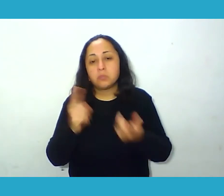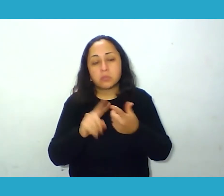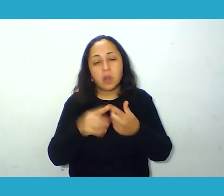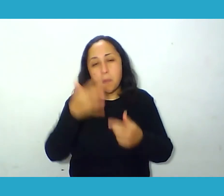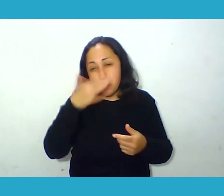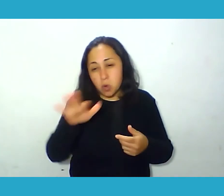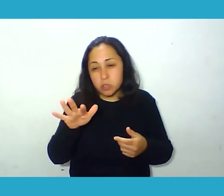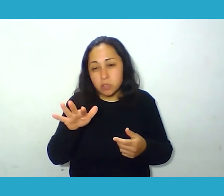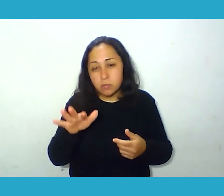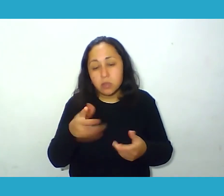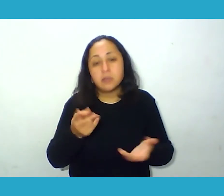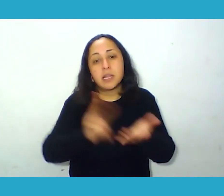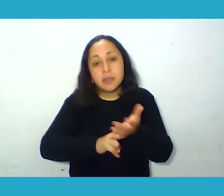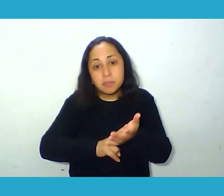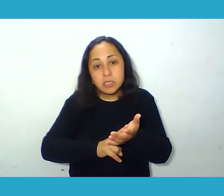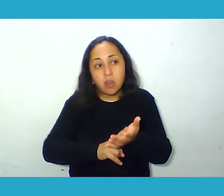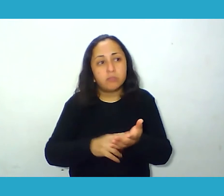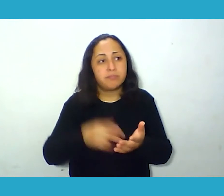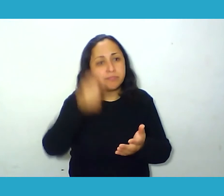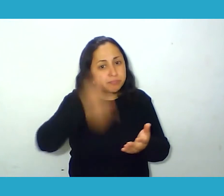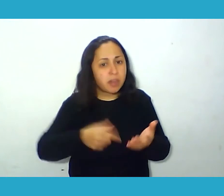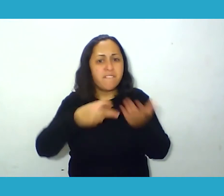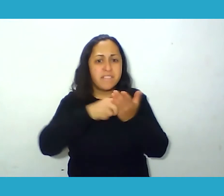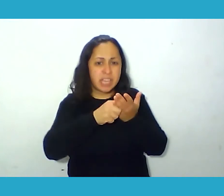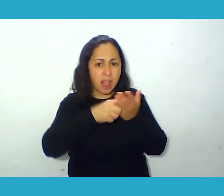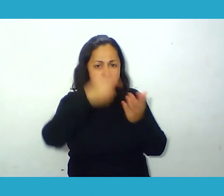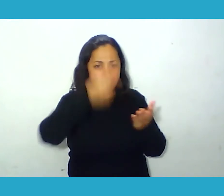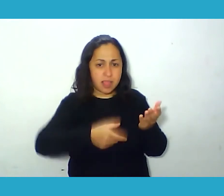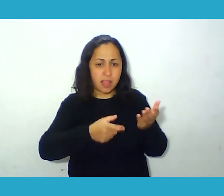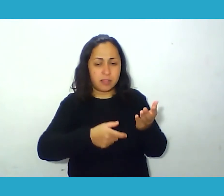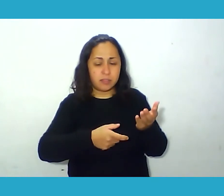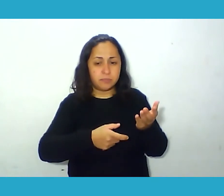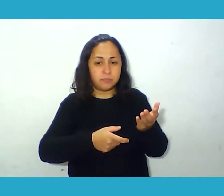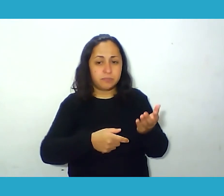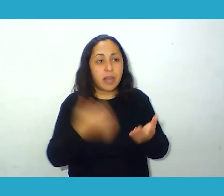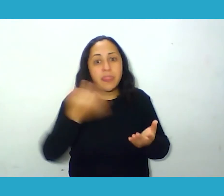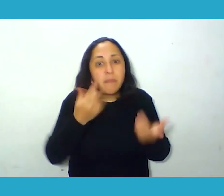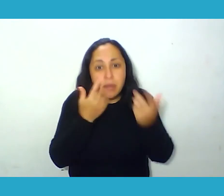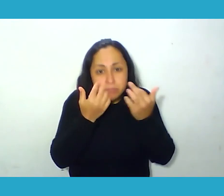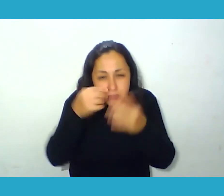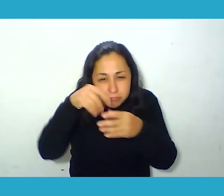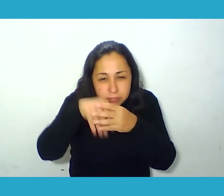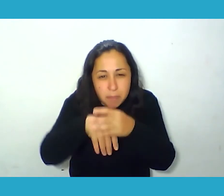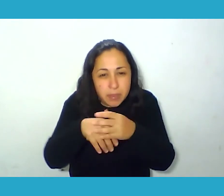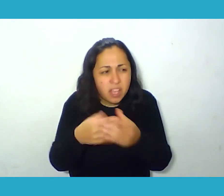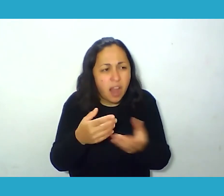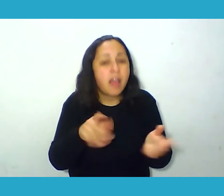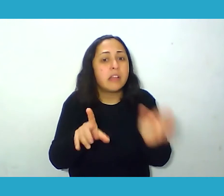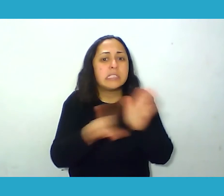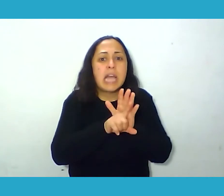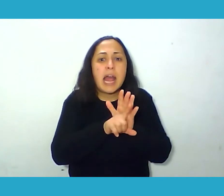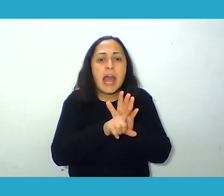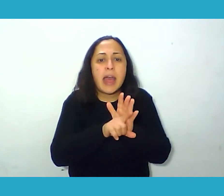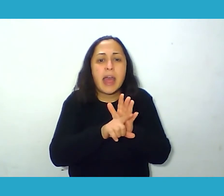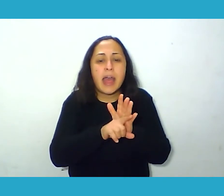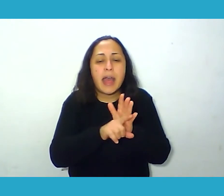representan. Por último, reitera que un fiscal que tendría que investigar si hay delito, no solo